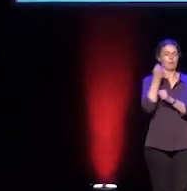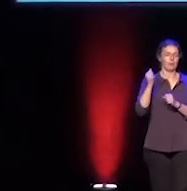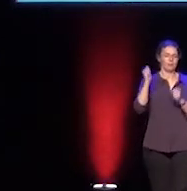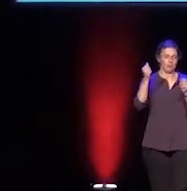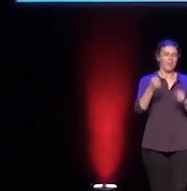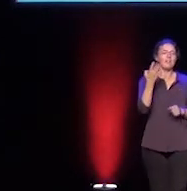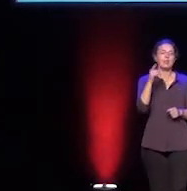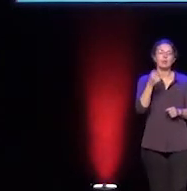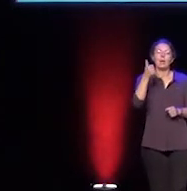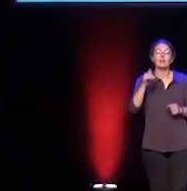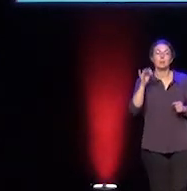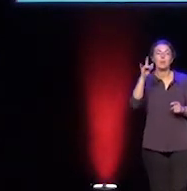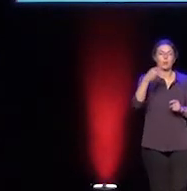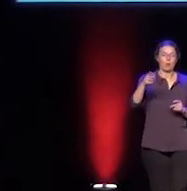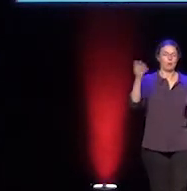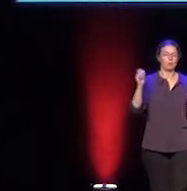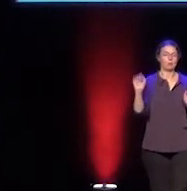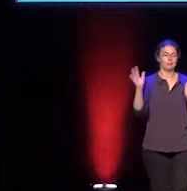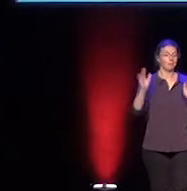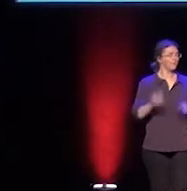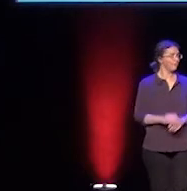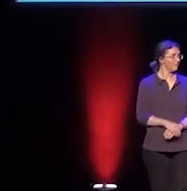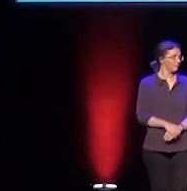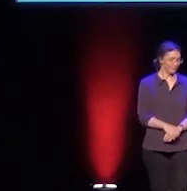4,1 Millionen Euro.